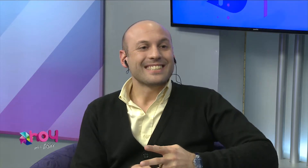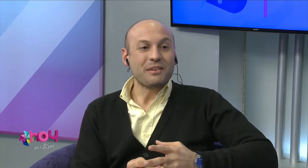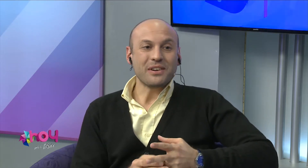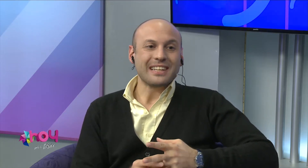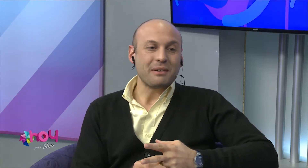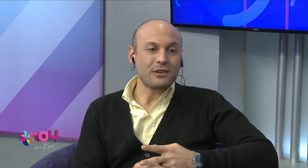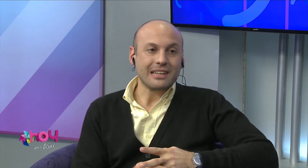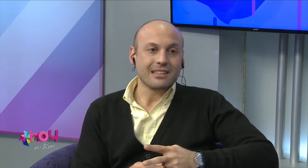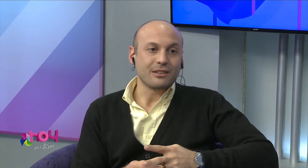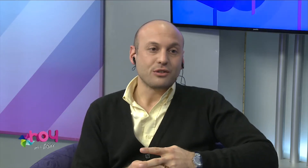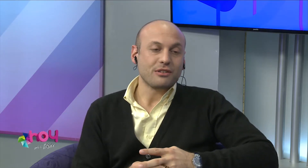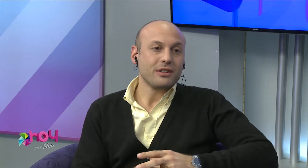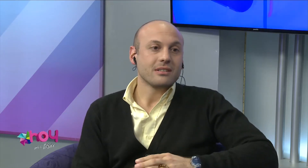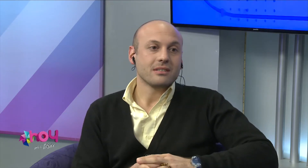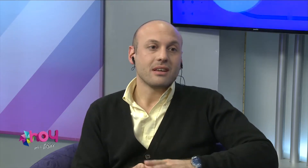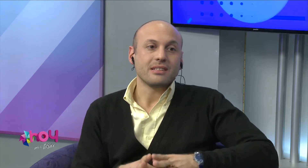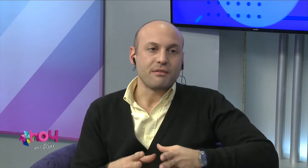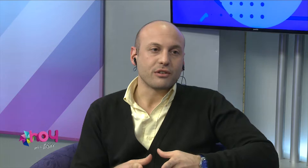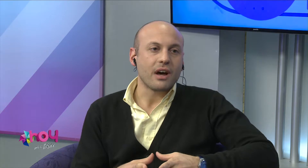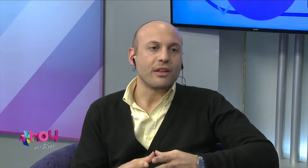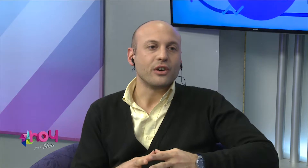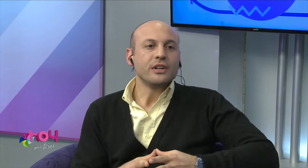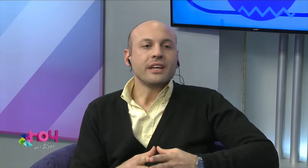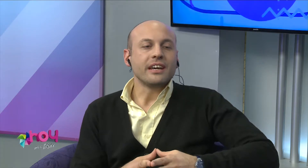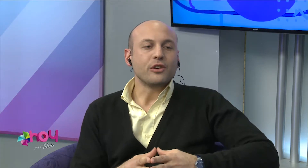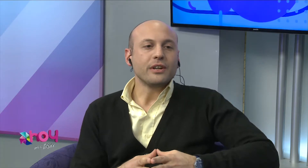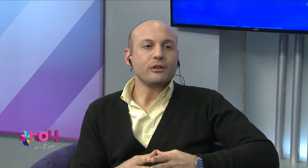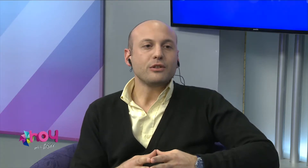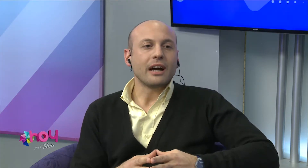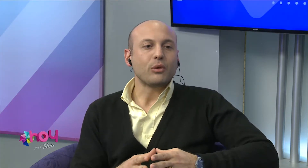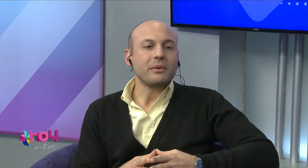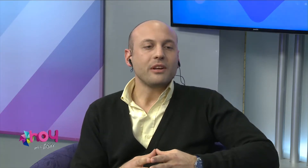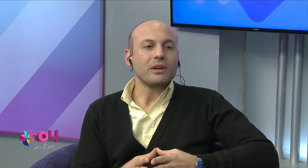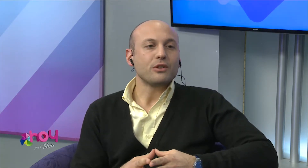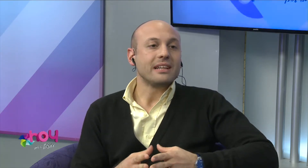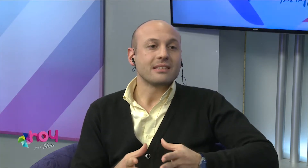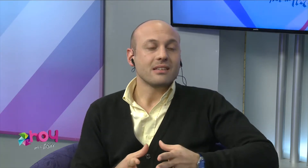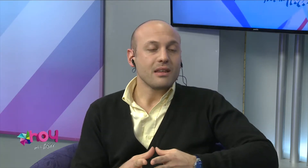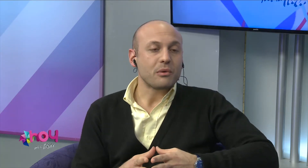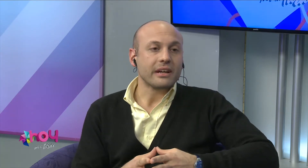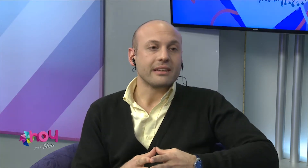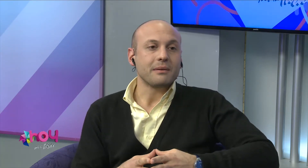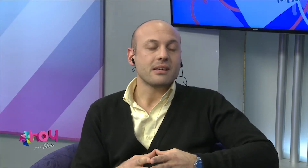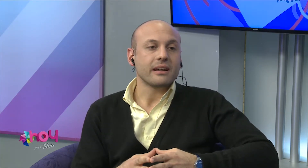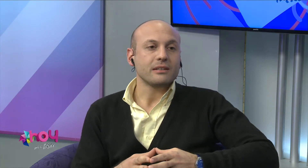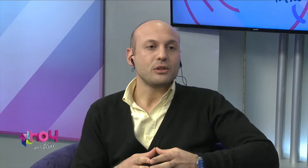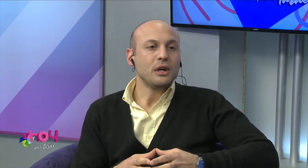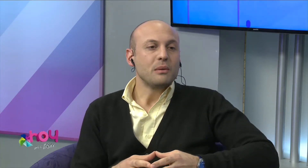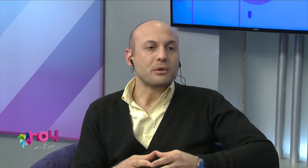sabemos que el trabajo de las asociaciones es esforzado. Contanos actualmente cuáles son las necesidades por las que atraviesa ACASO, viste